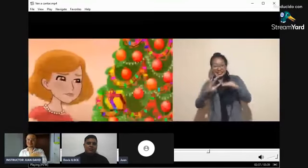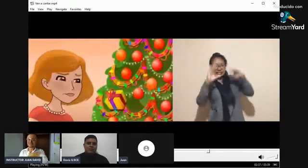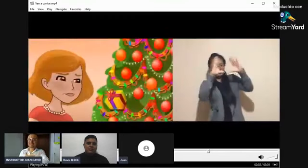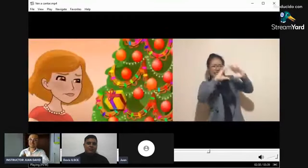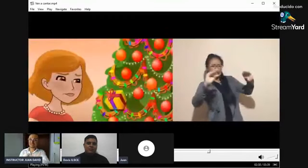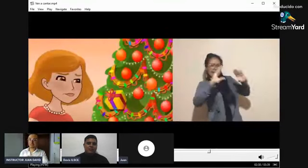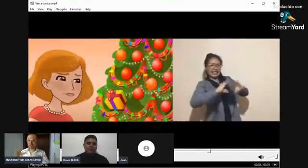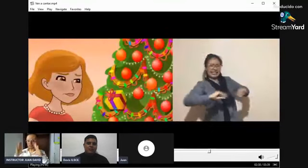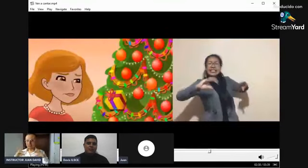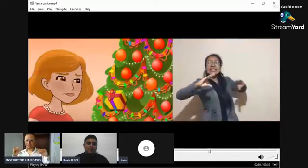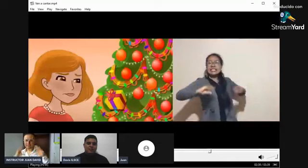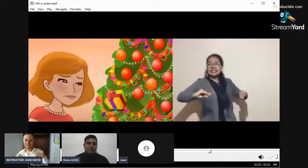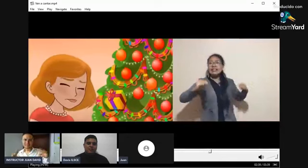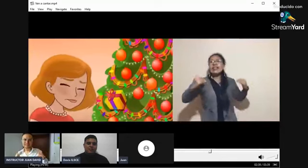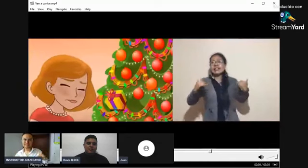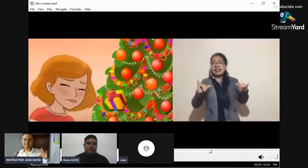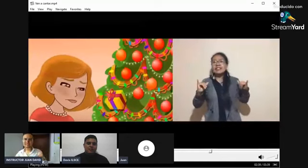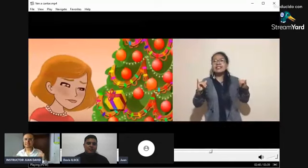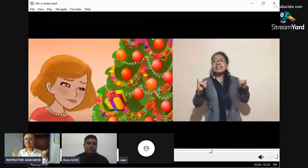Ven a cantar, que ya